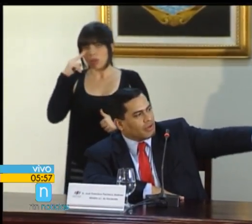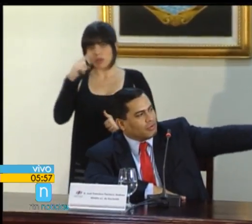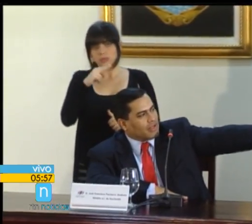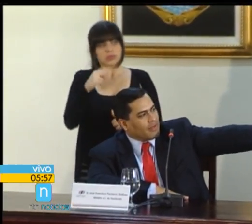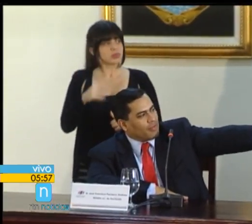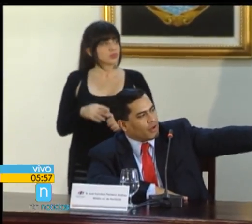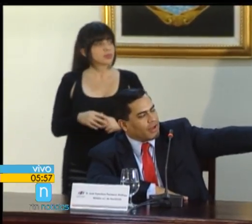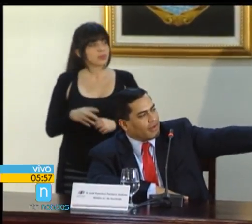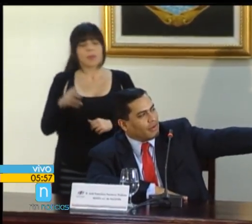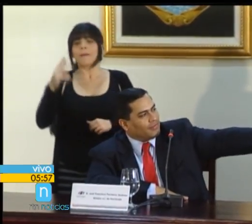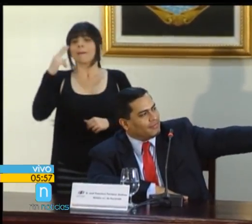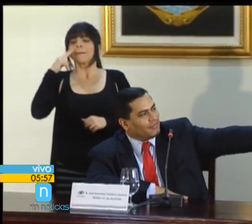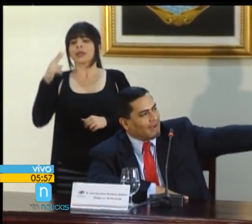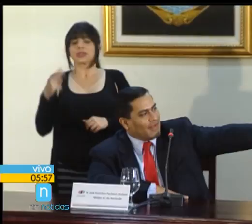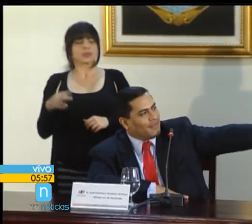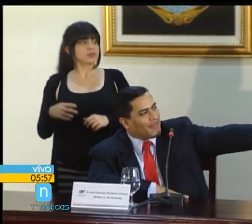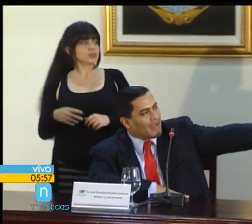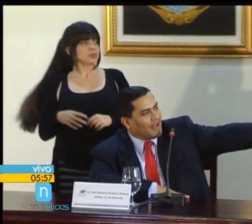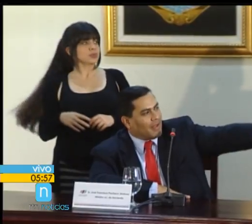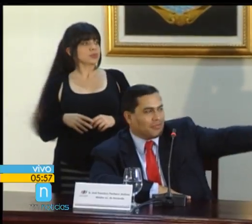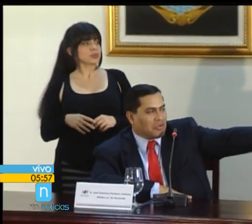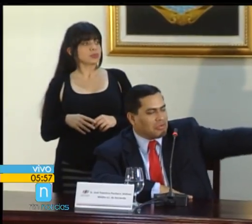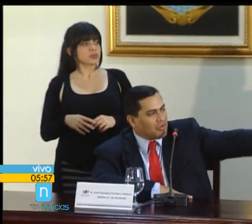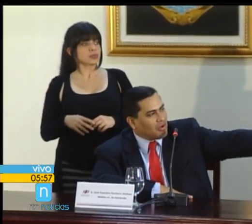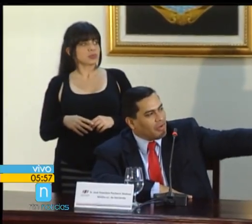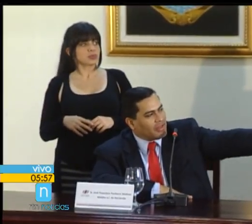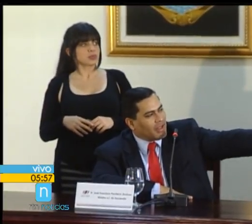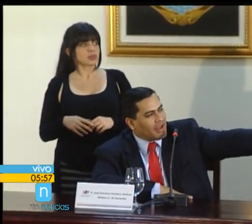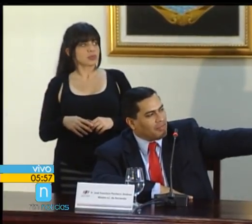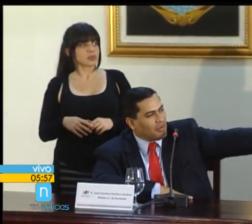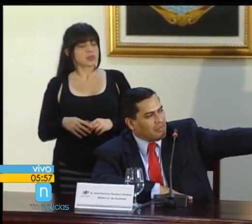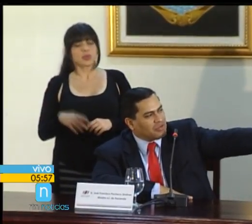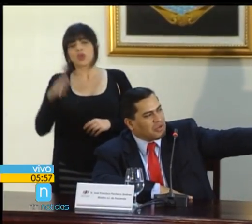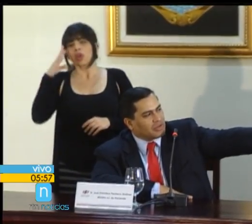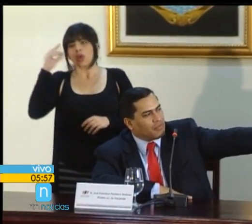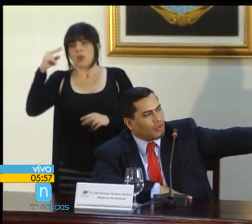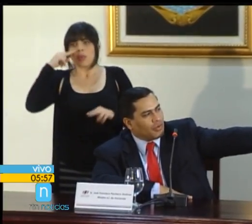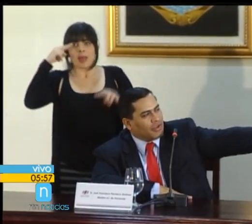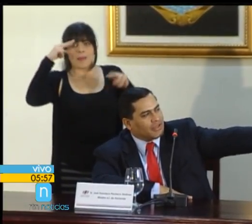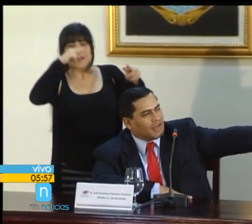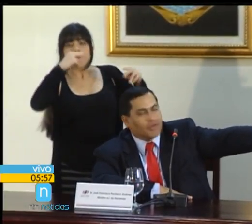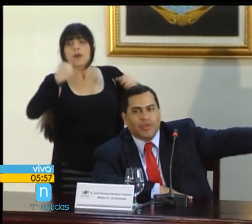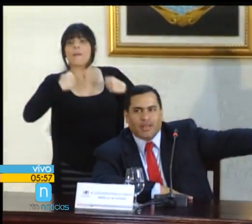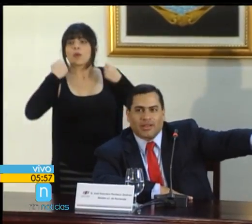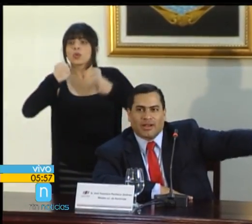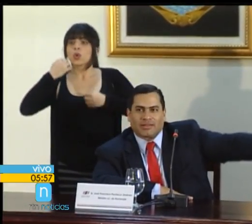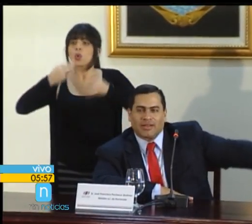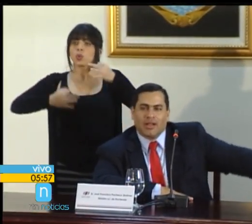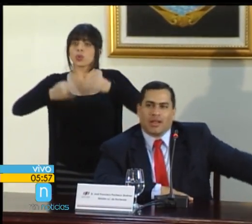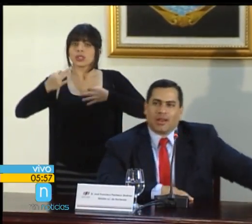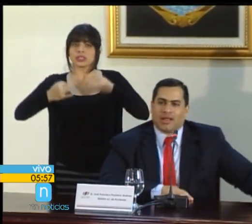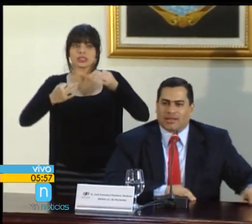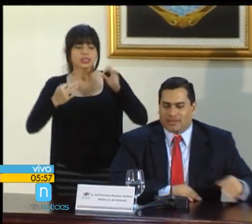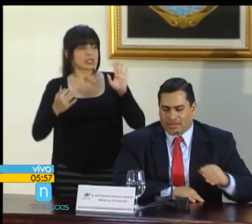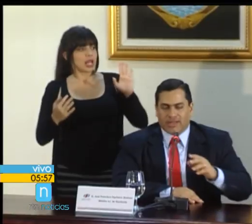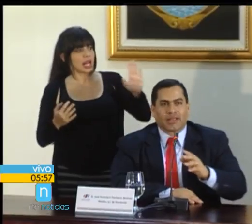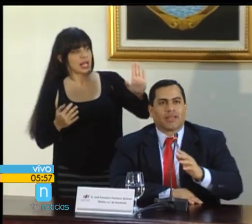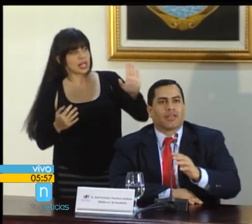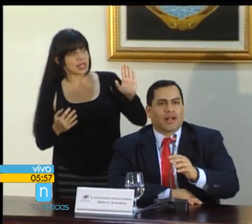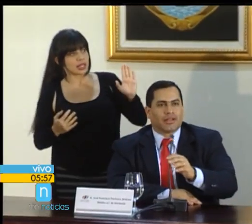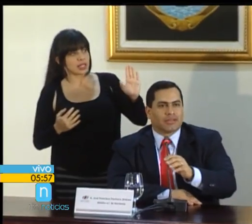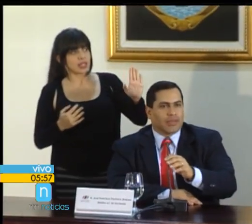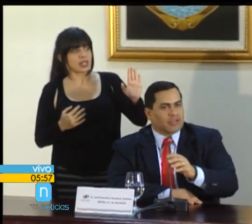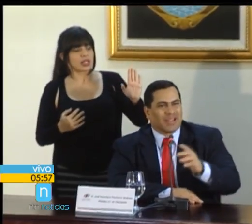la otra. Ustedes ven por allá, no, ahí, no creo que lo vean desde allá, pero más o menos el Poder Judicial se ubica entre las